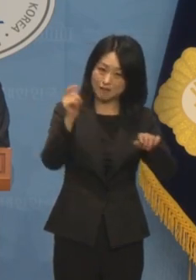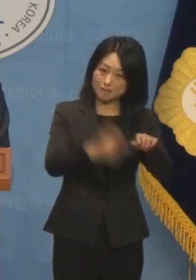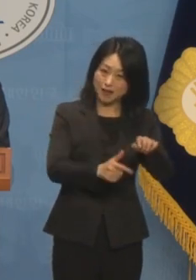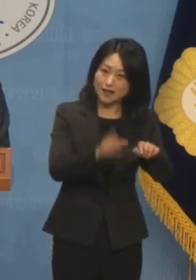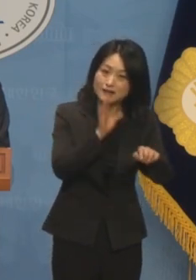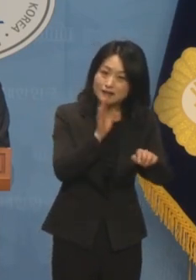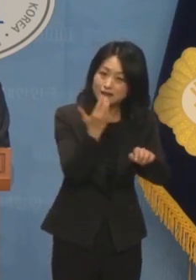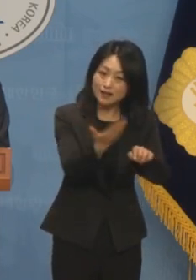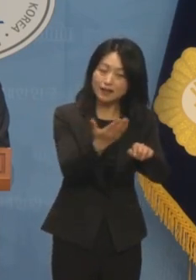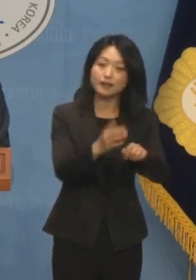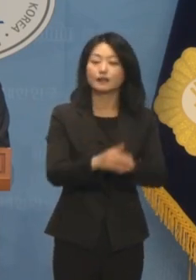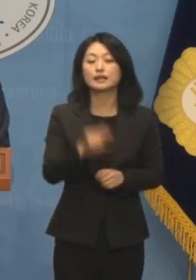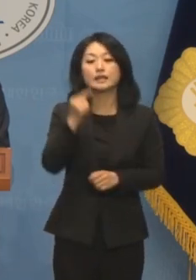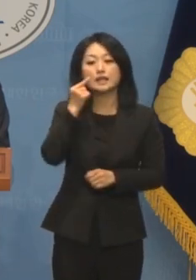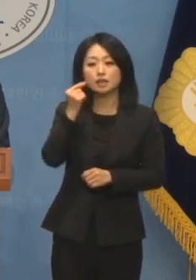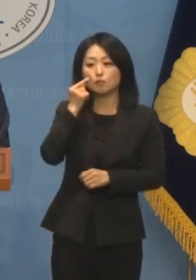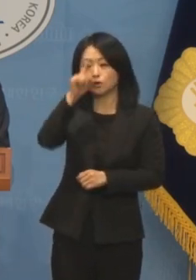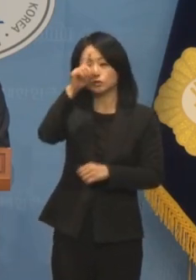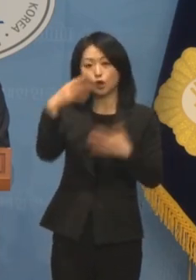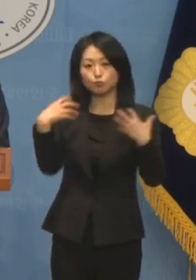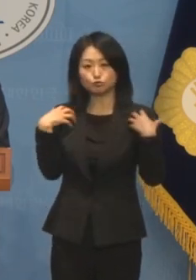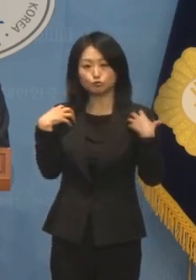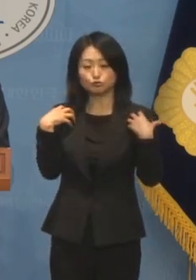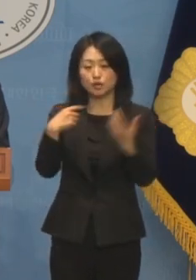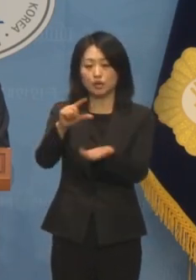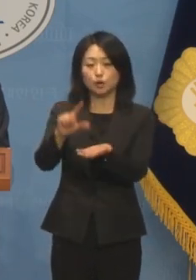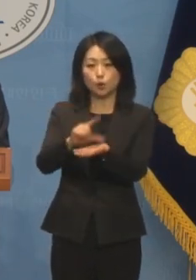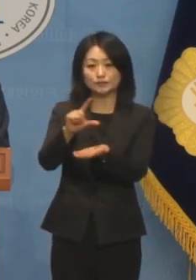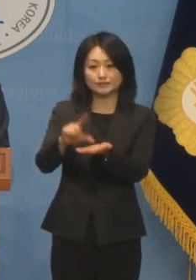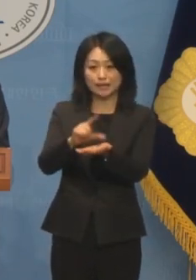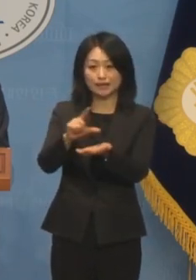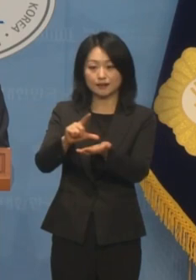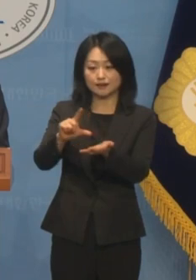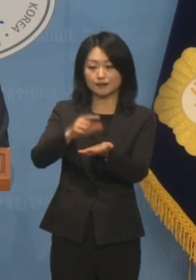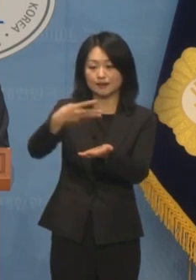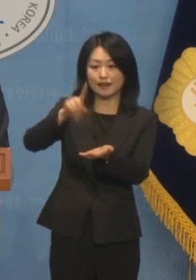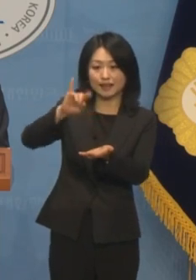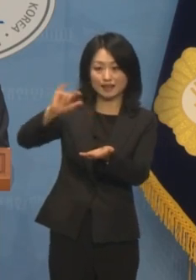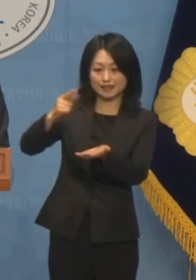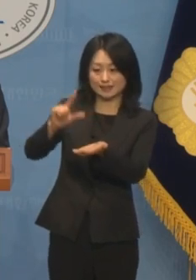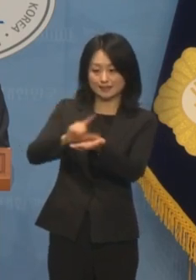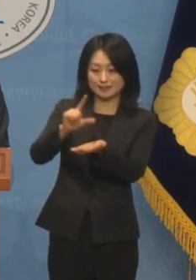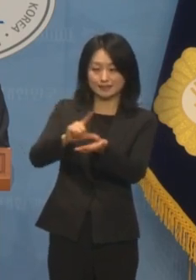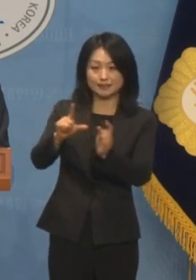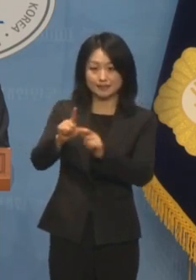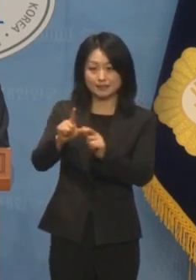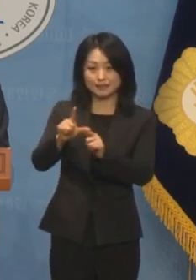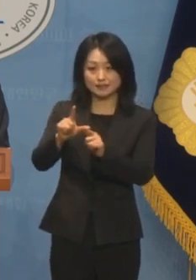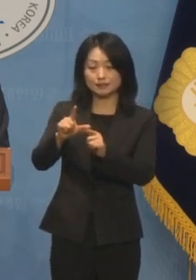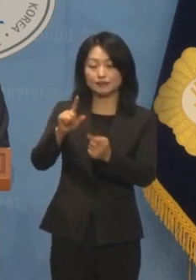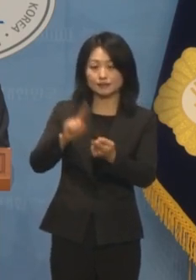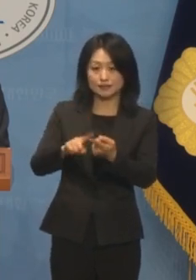일본 정부는 행정 지도에 지분 매각이라는 표현이 없다고 확인했다고 말했습니다.